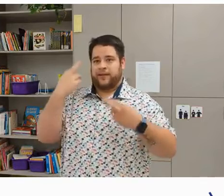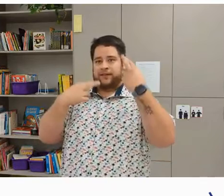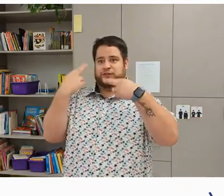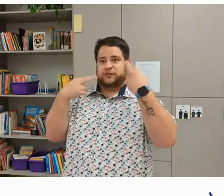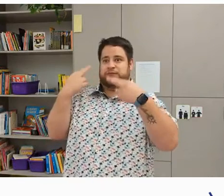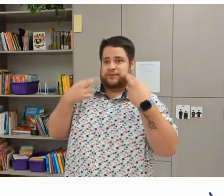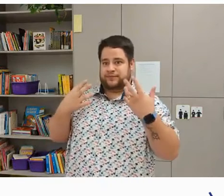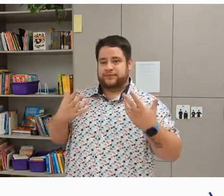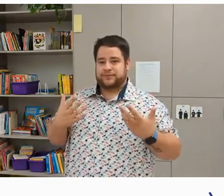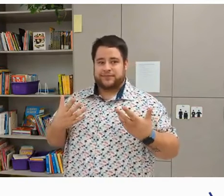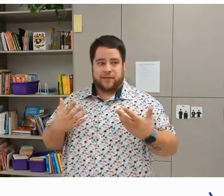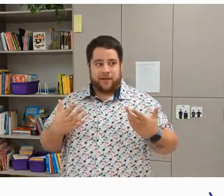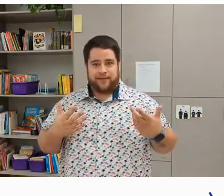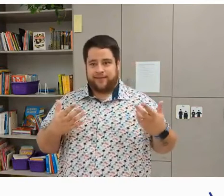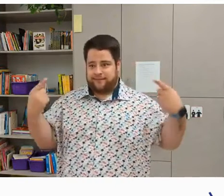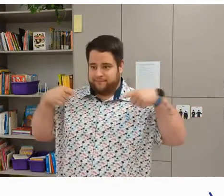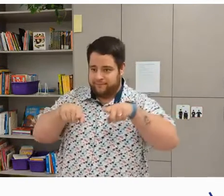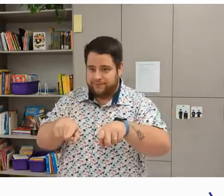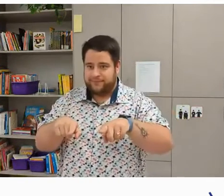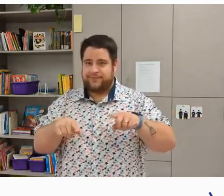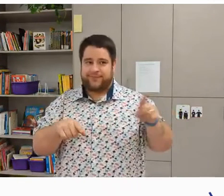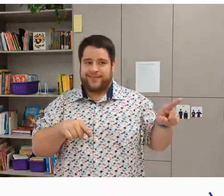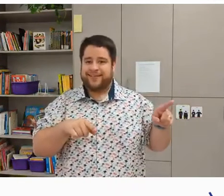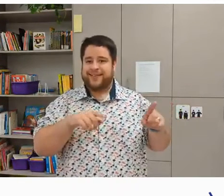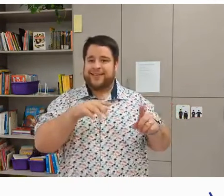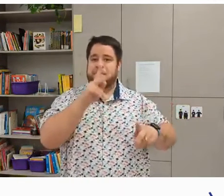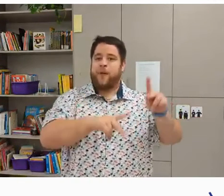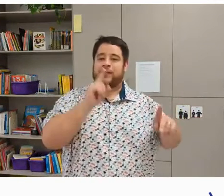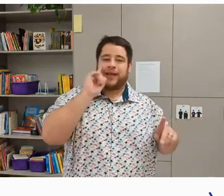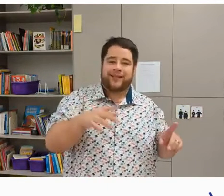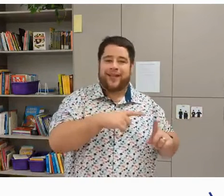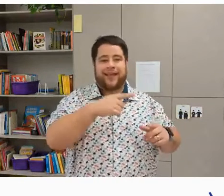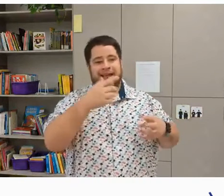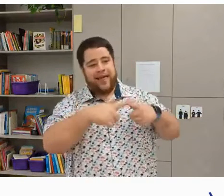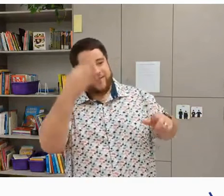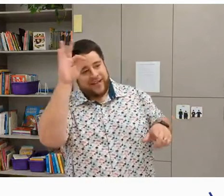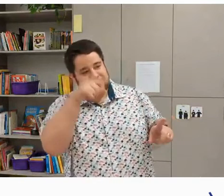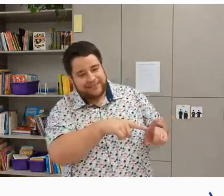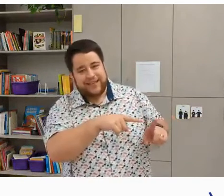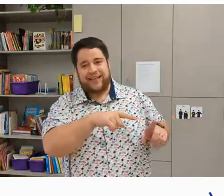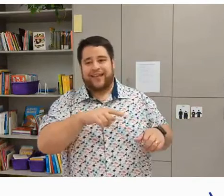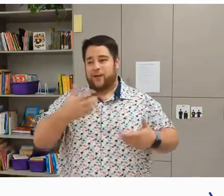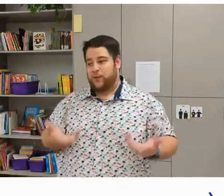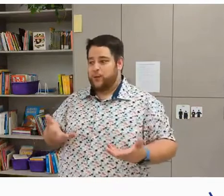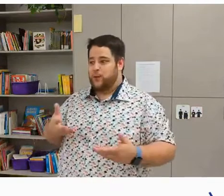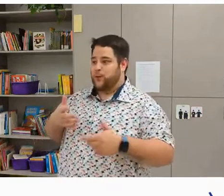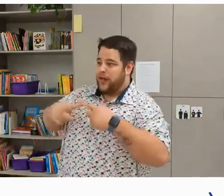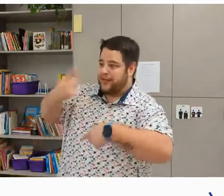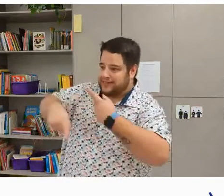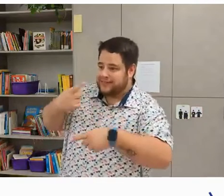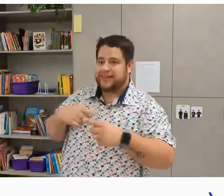monde entendant avec la langue française, dans la culture sourde avec la langue des signes. On va faire des comparaisons des deux